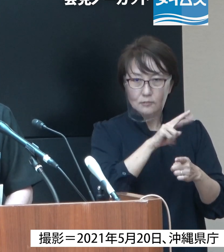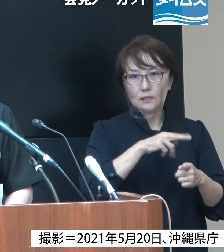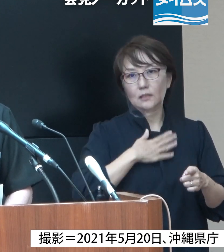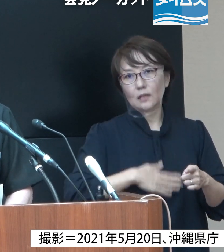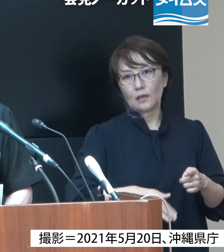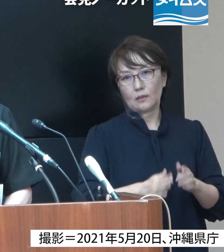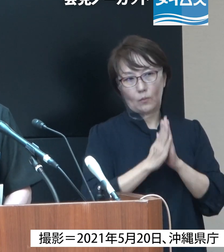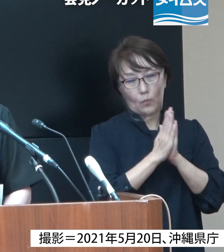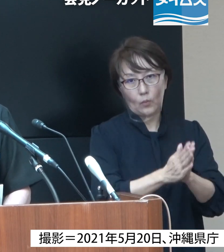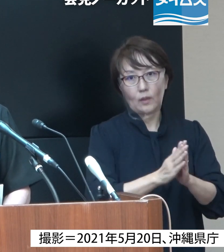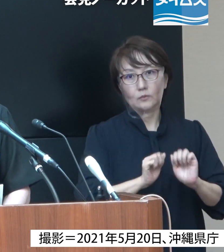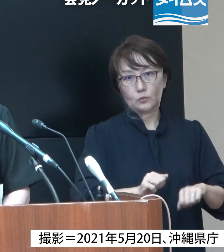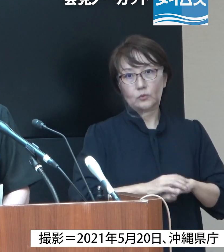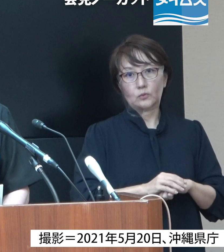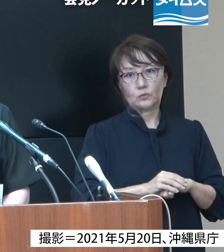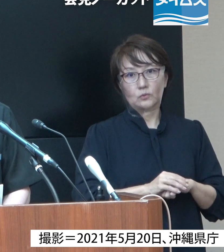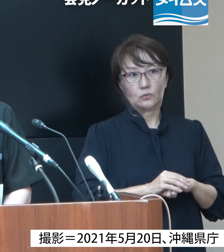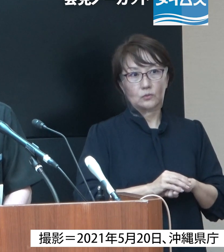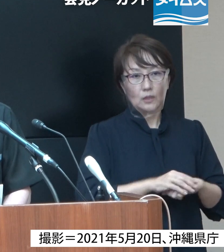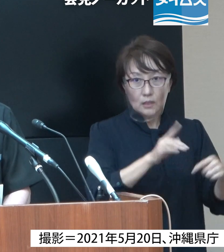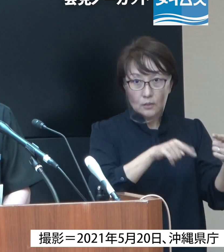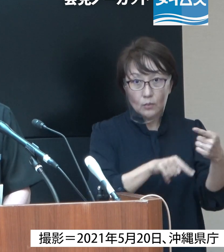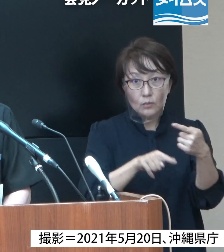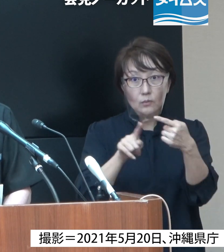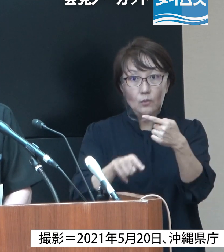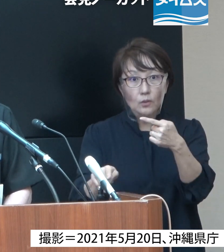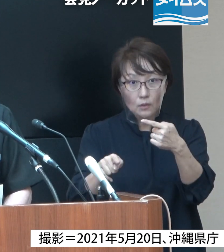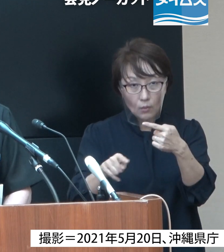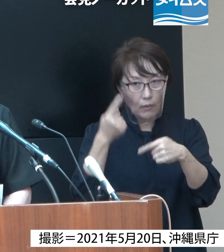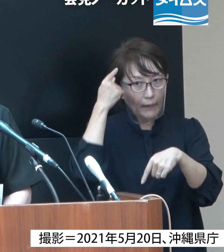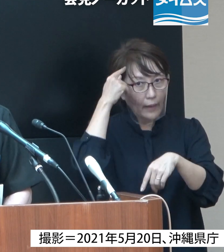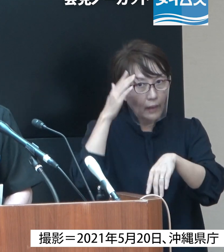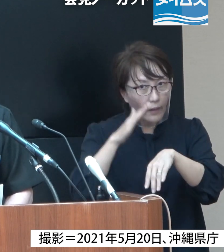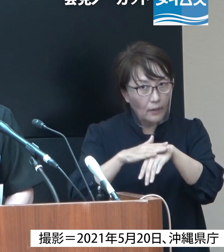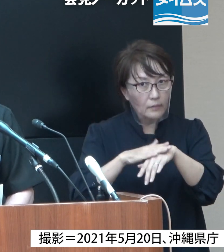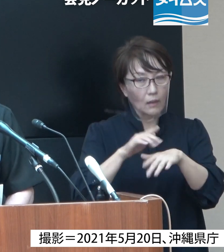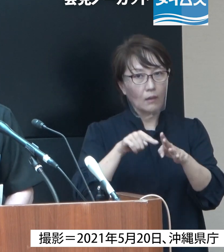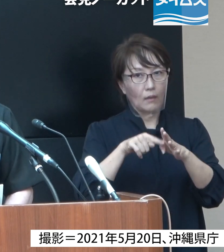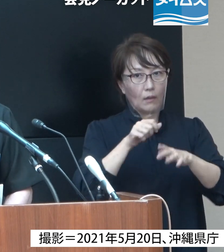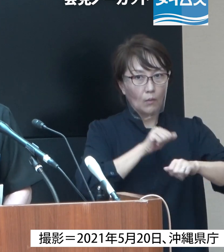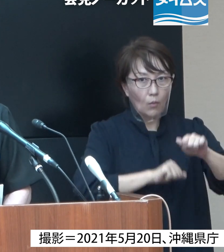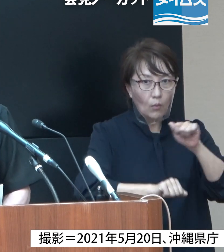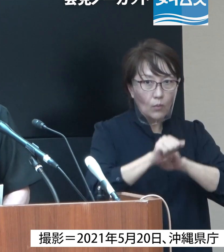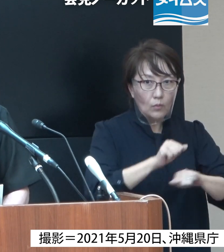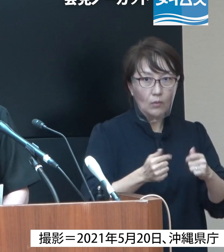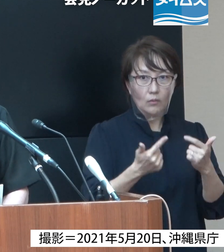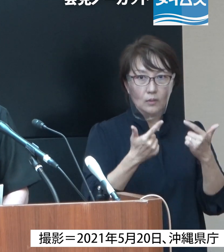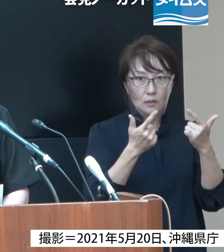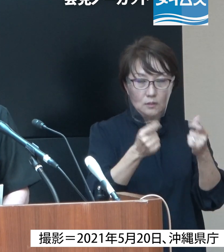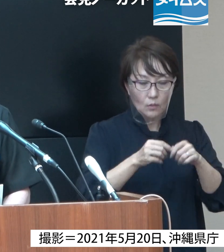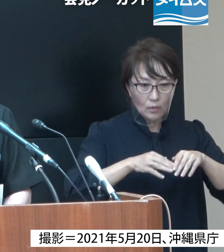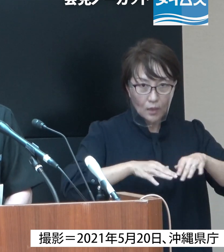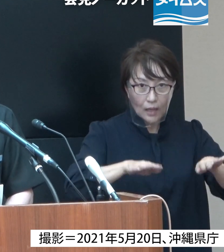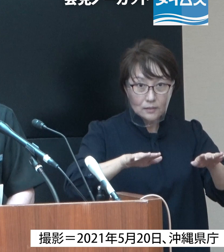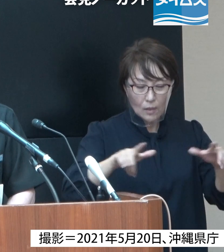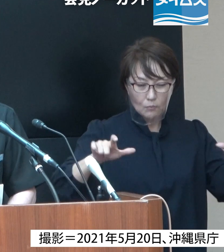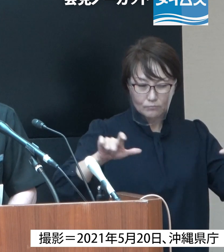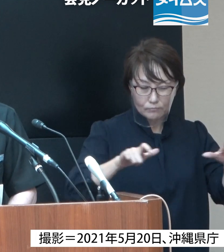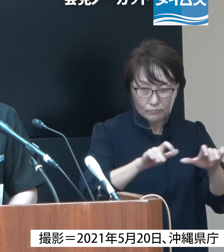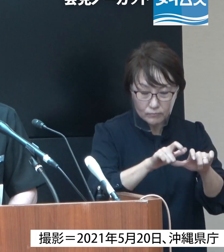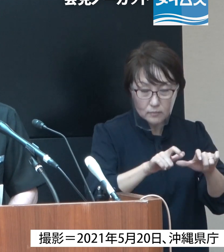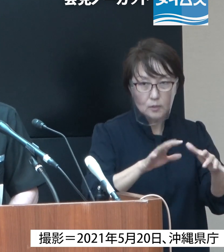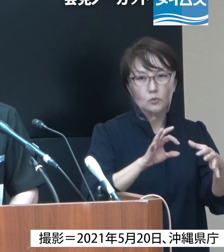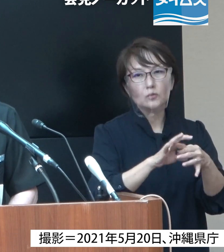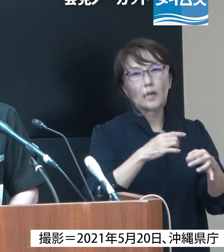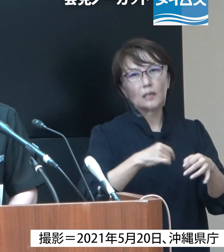て、そのお一人お一人の考えと行動をしっかり感染拡大防止につなげていっていただきたい